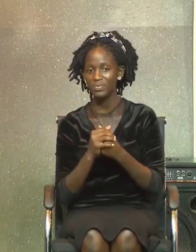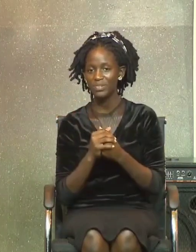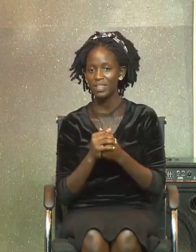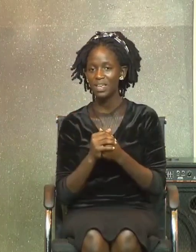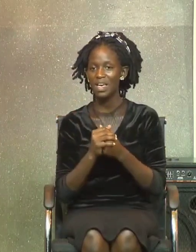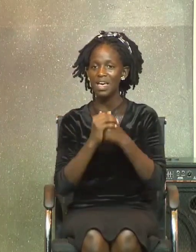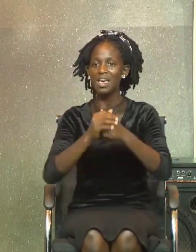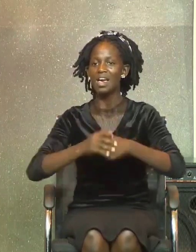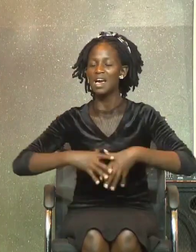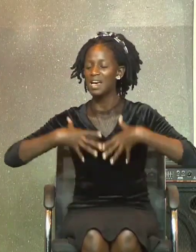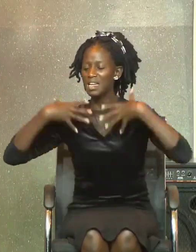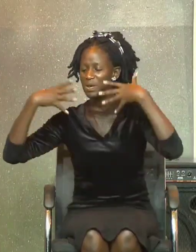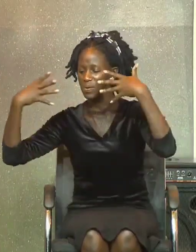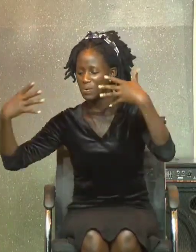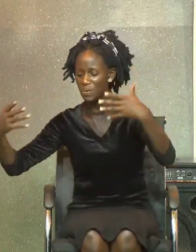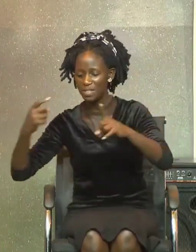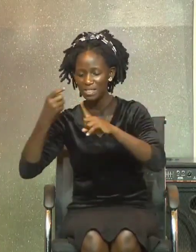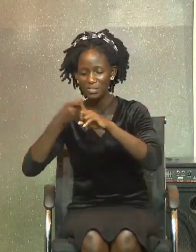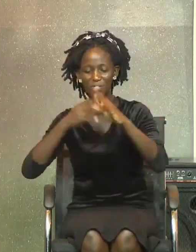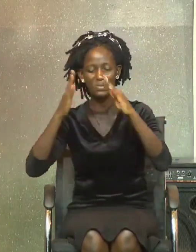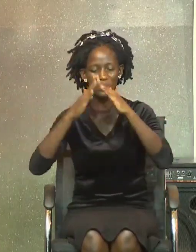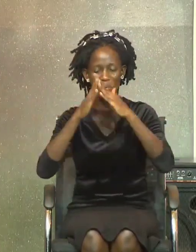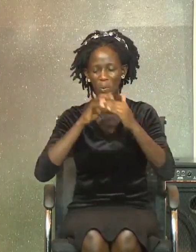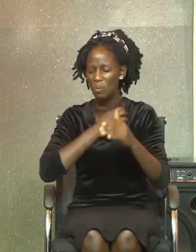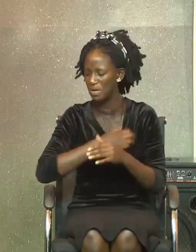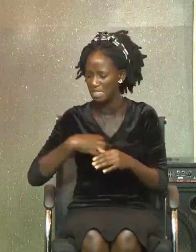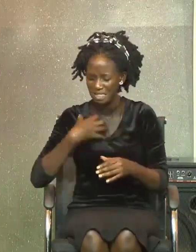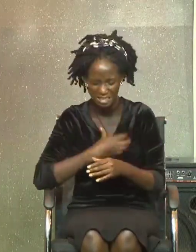omutwe kwegamba nga nyiize nnyo